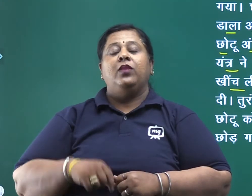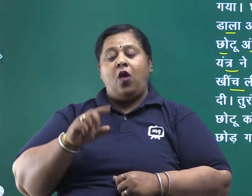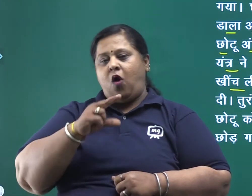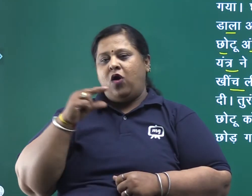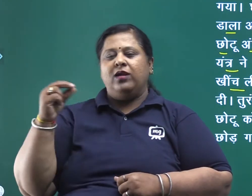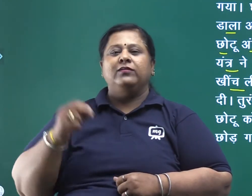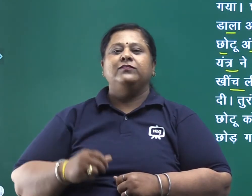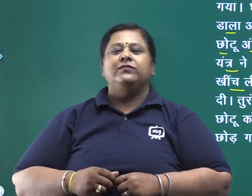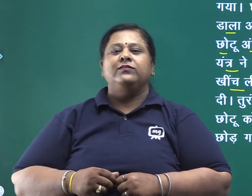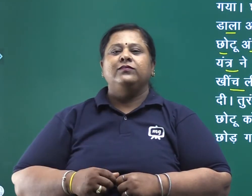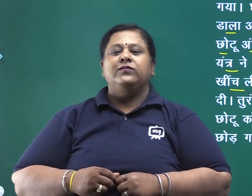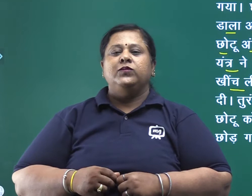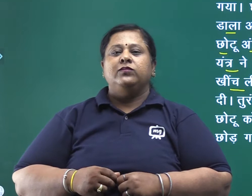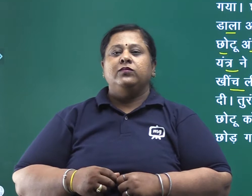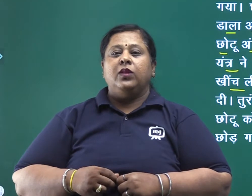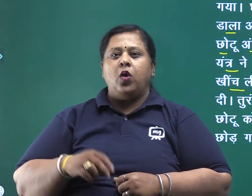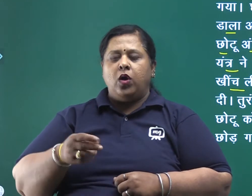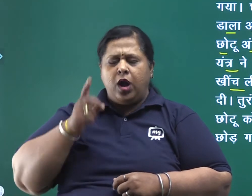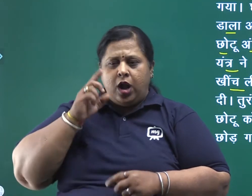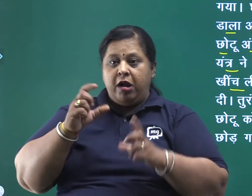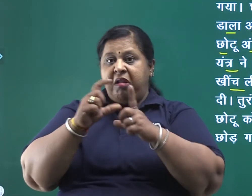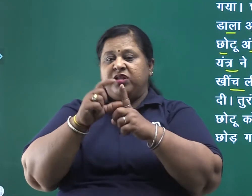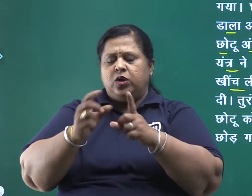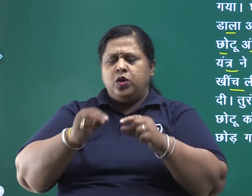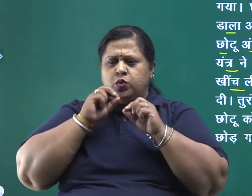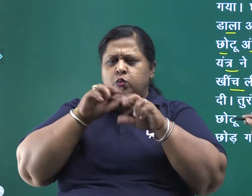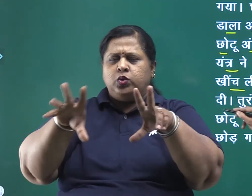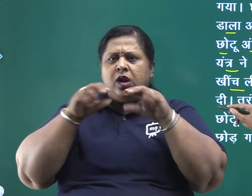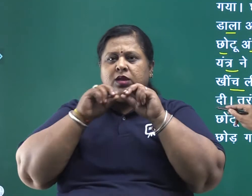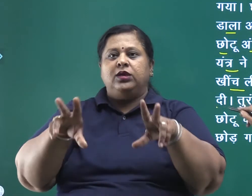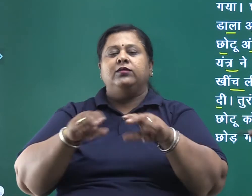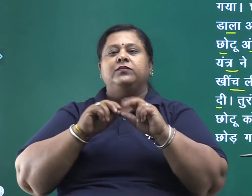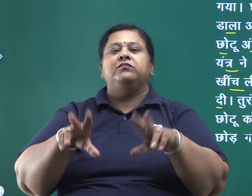और खतरे की सूचना दी।